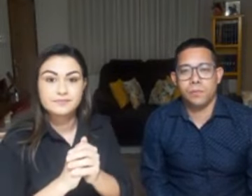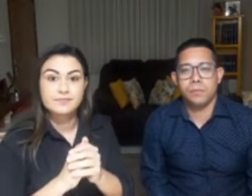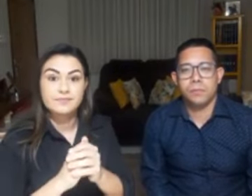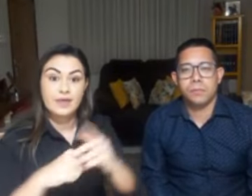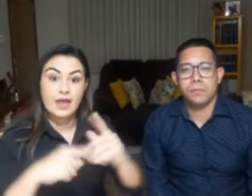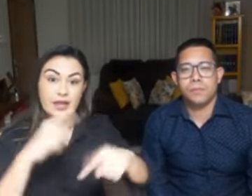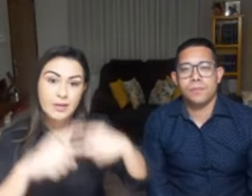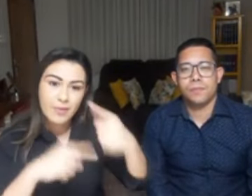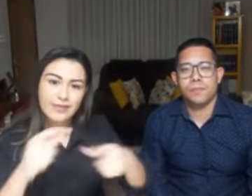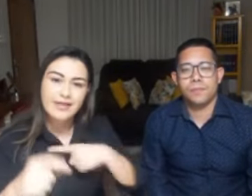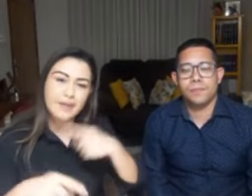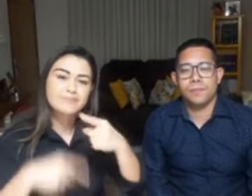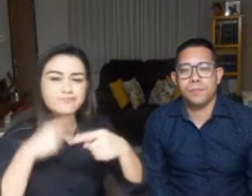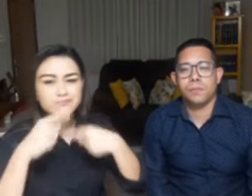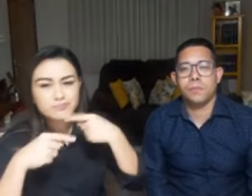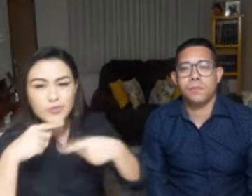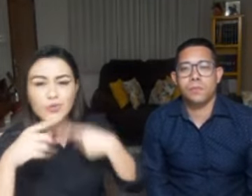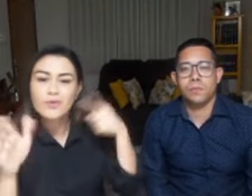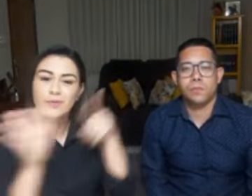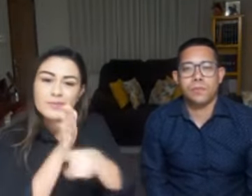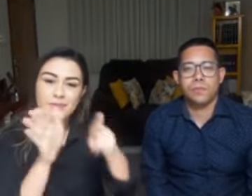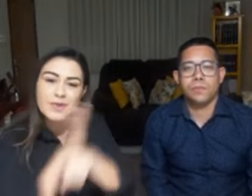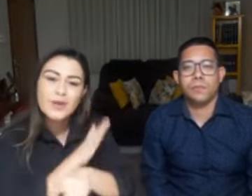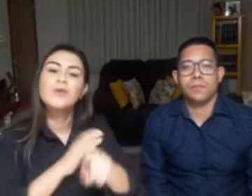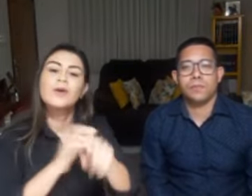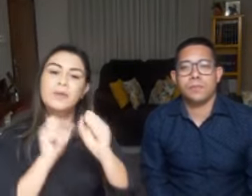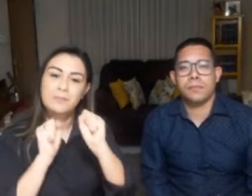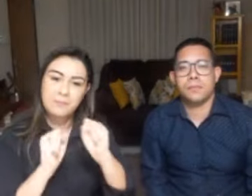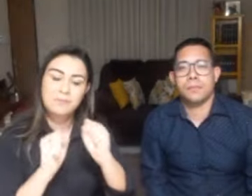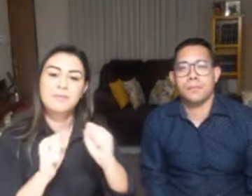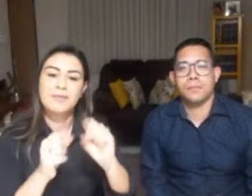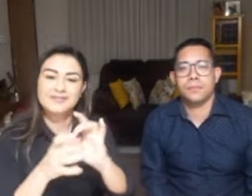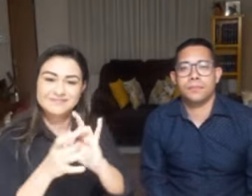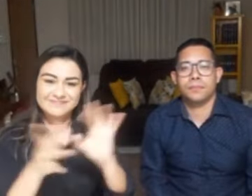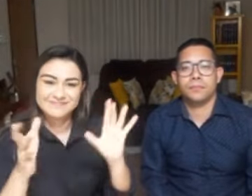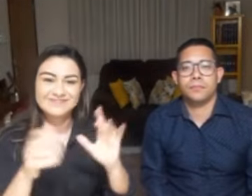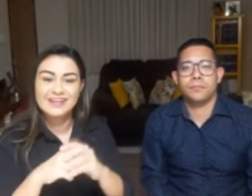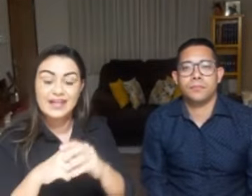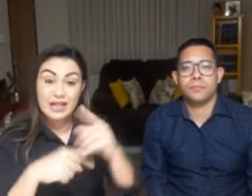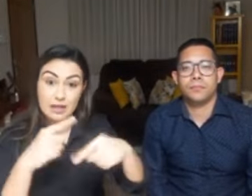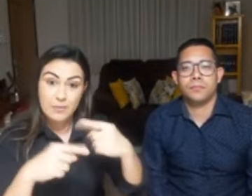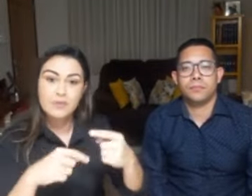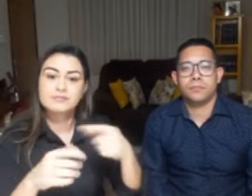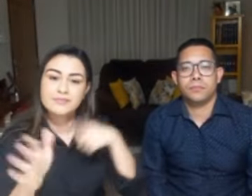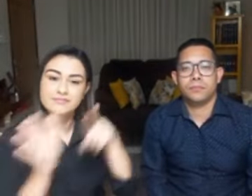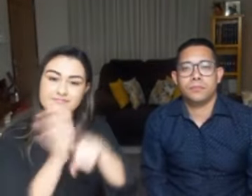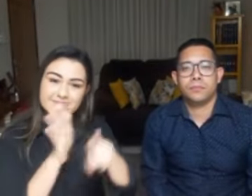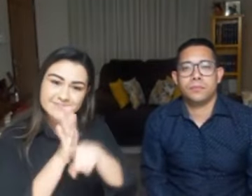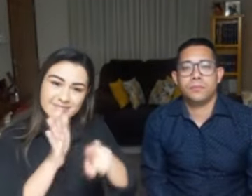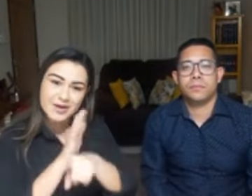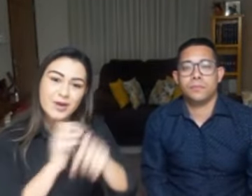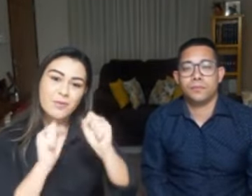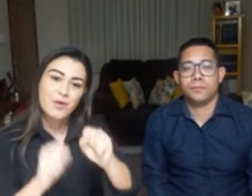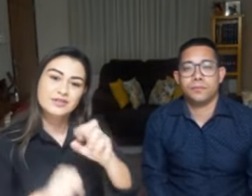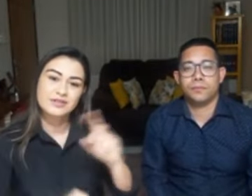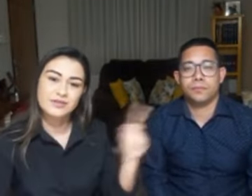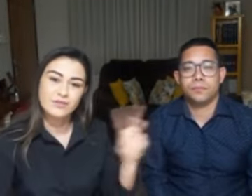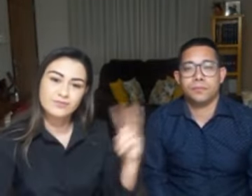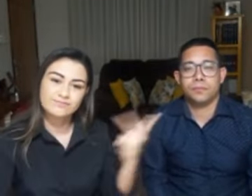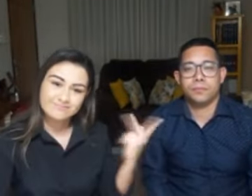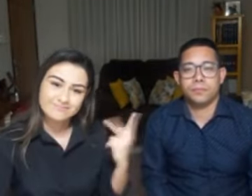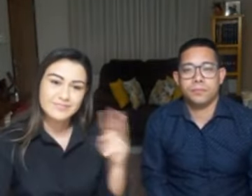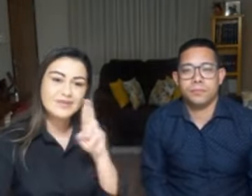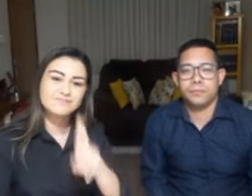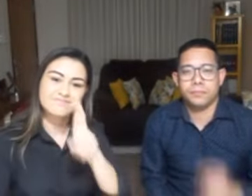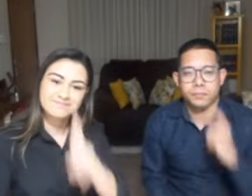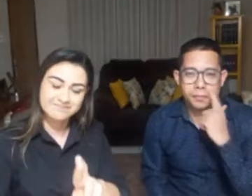aqui algumas perguntas, alguns questionamentos, então nós faremos depois algumas perguntas para que eles possam sanar as dúvidas que